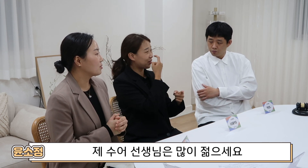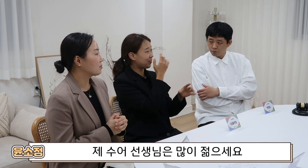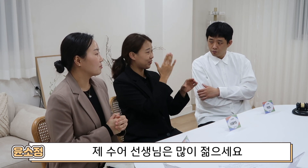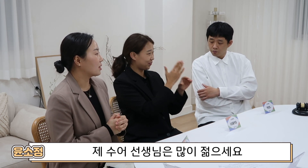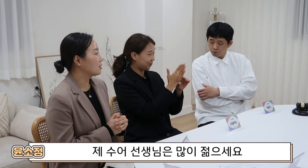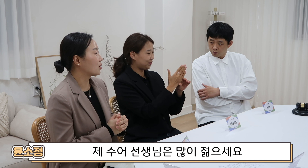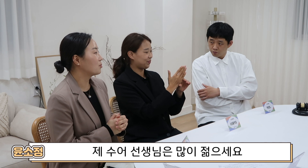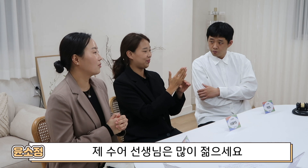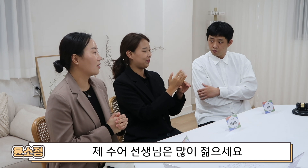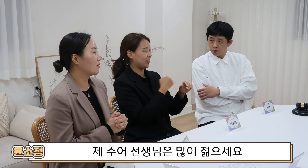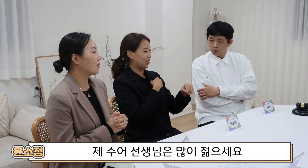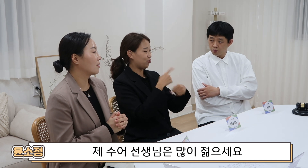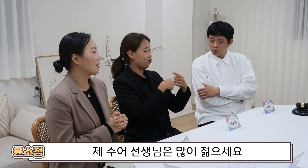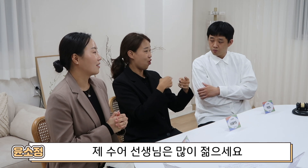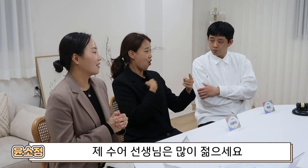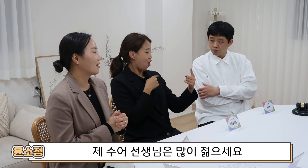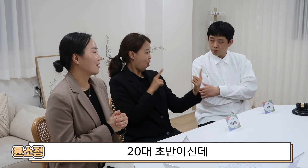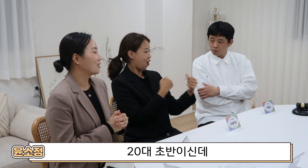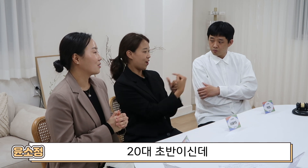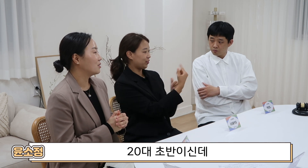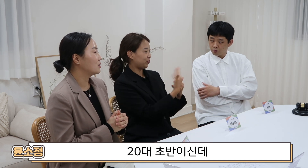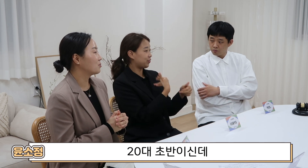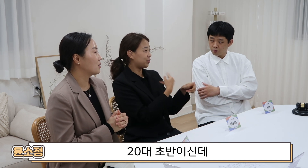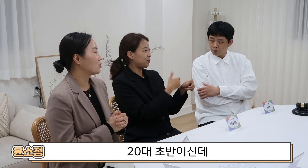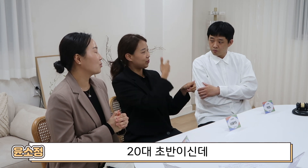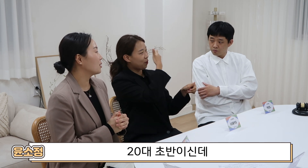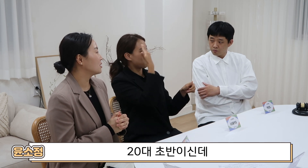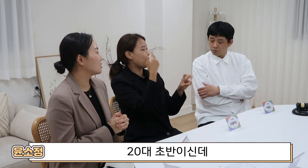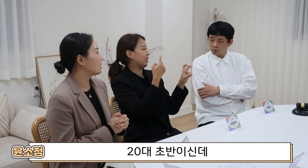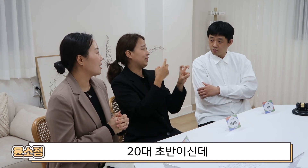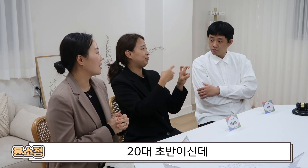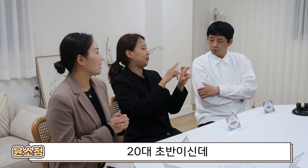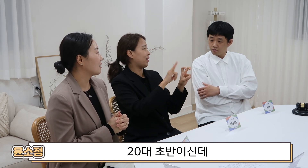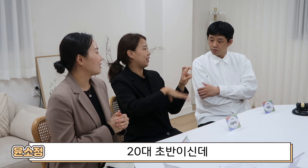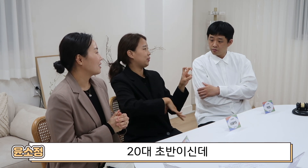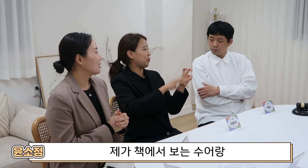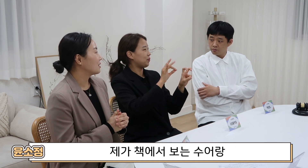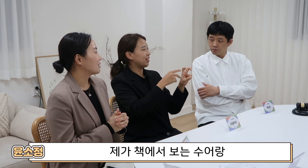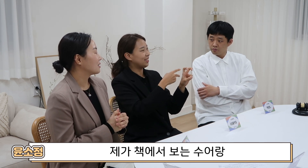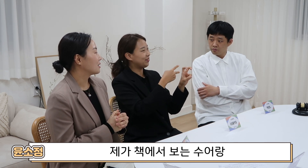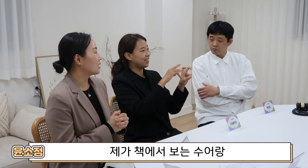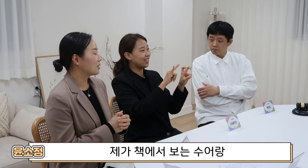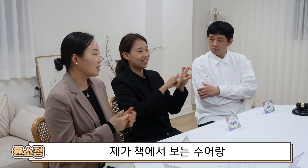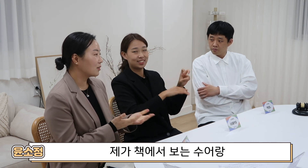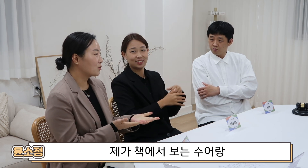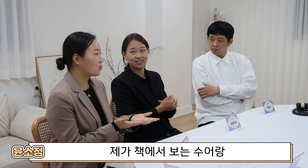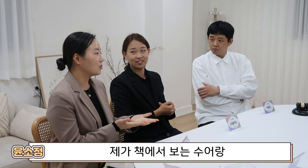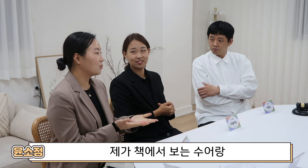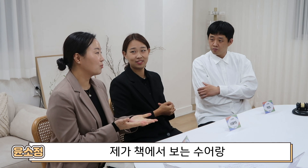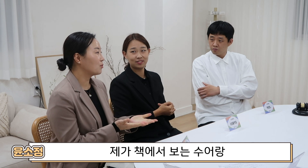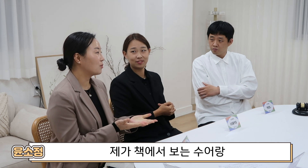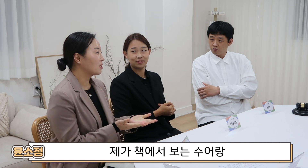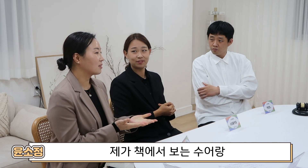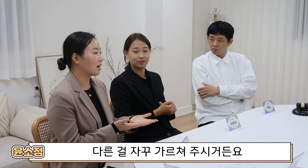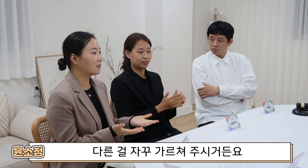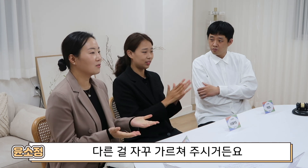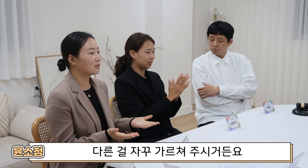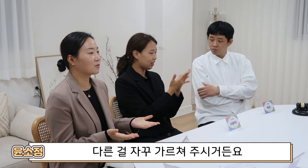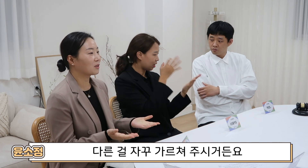선생님은 많이 젊으세요. 20대 초반이신데 제가 책에서 보는 수어랑 다른 걸 자꾸